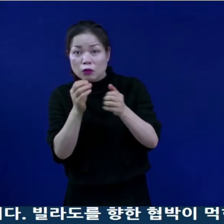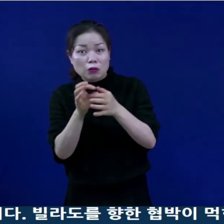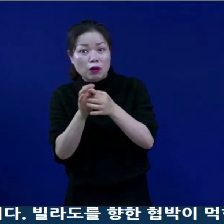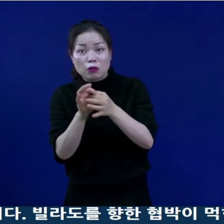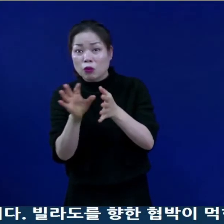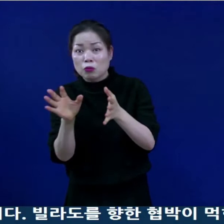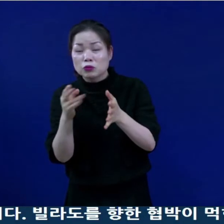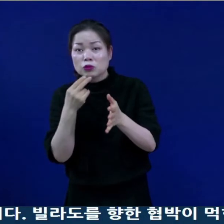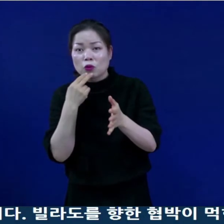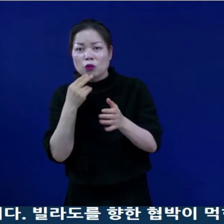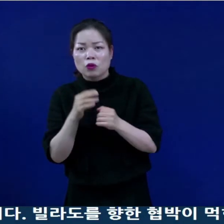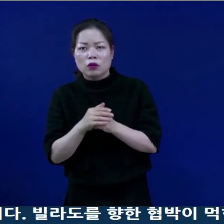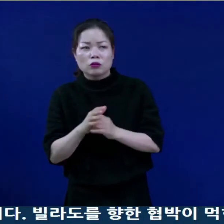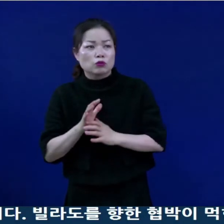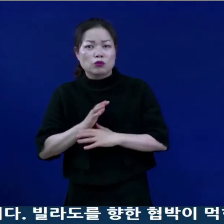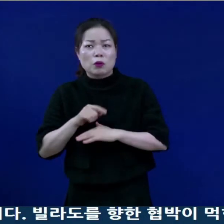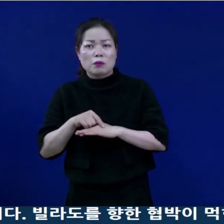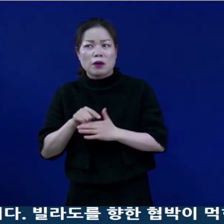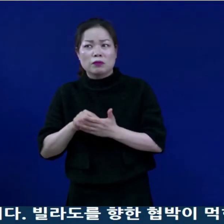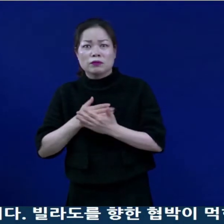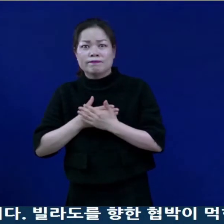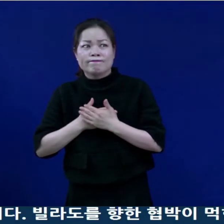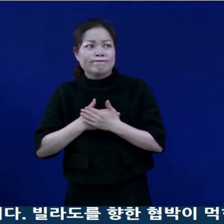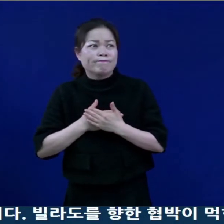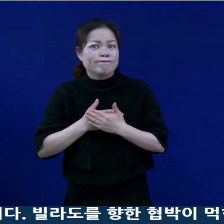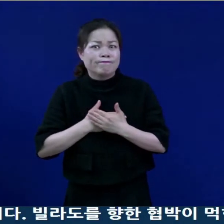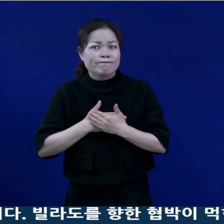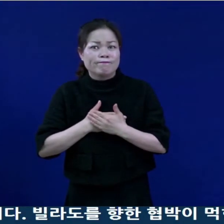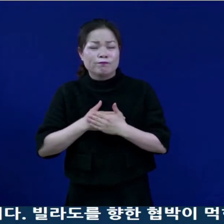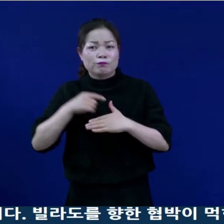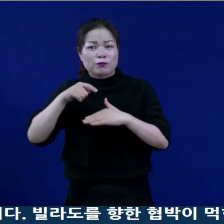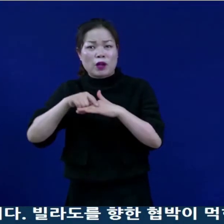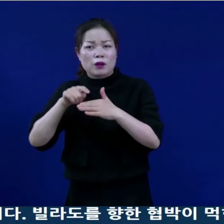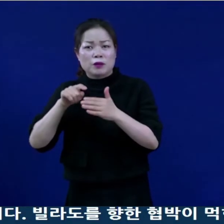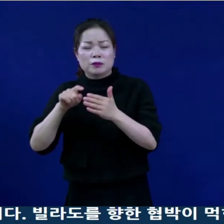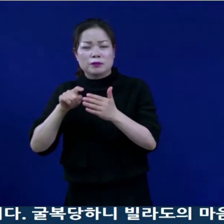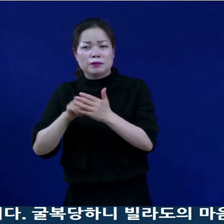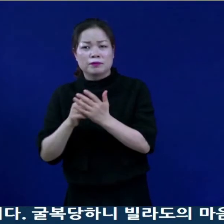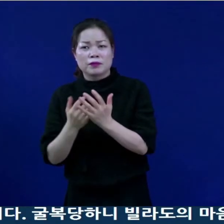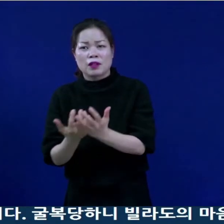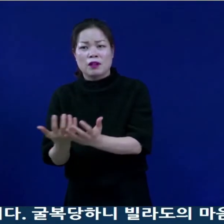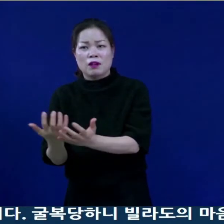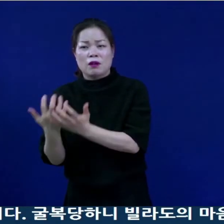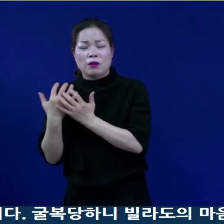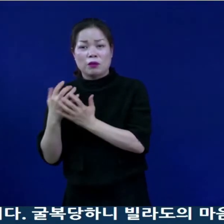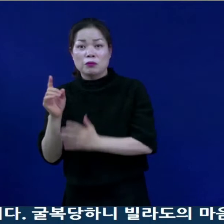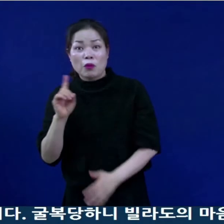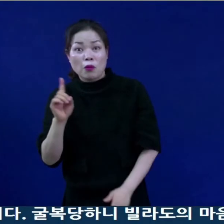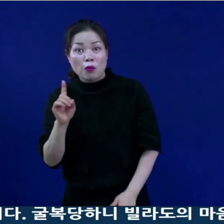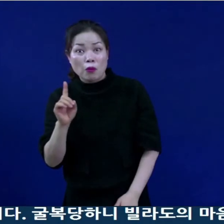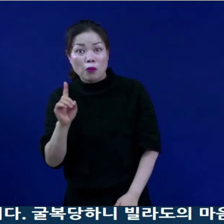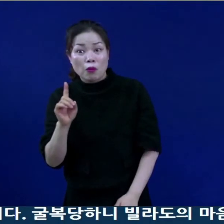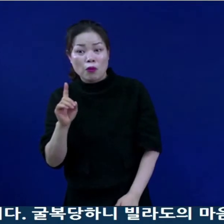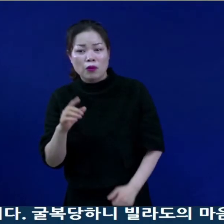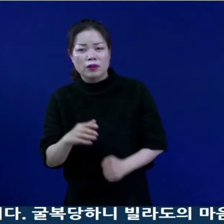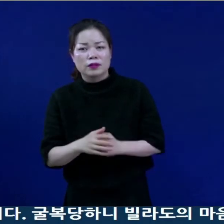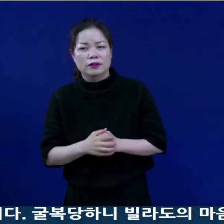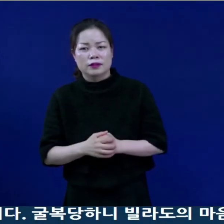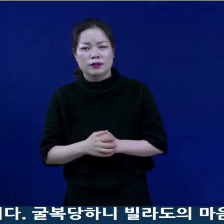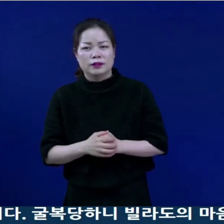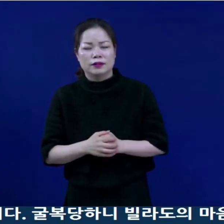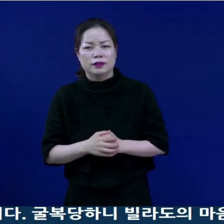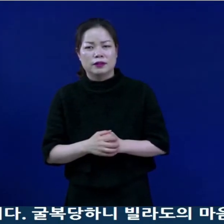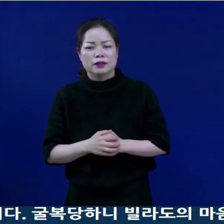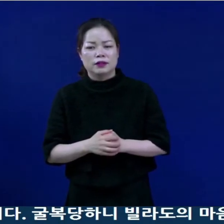없고 그 두려움, 마음의 불안과 공포가 그 마음 가운데 엄습하니 뭐밖에 보이지 않습니까?